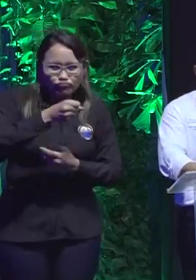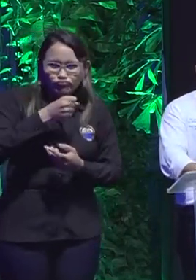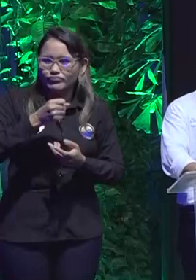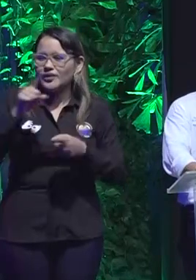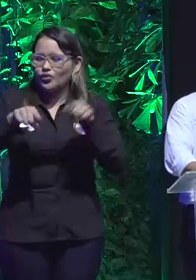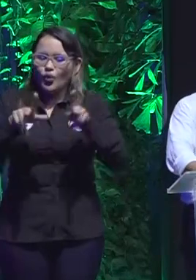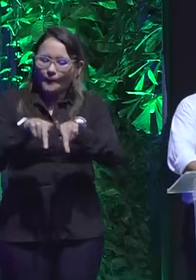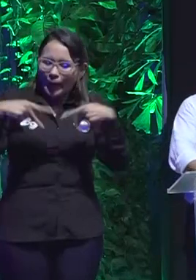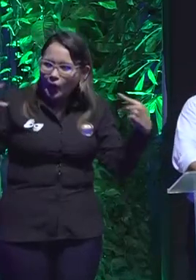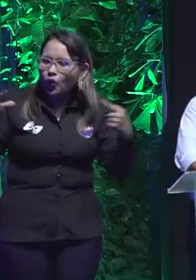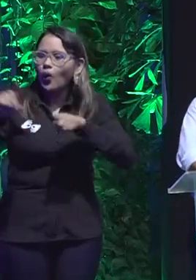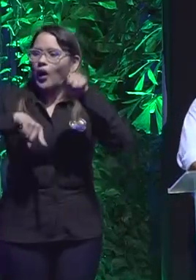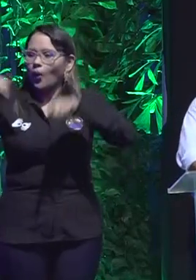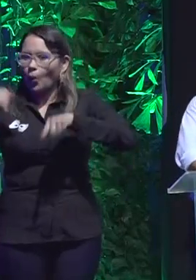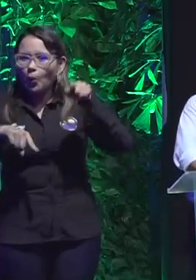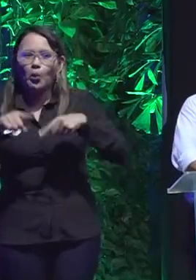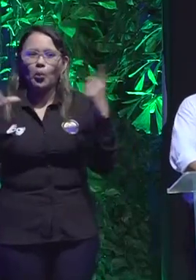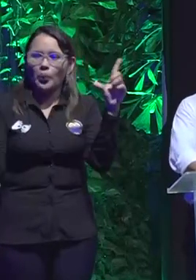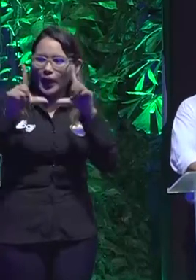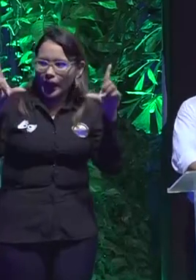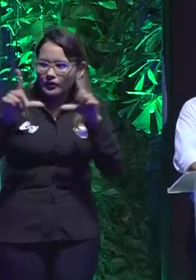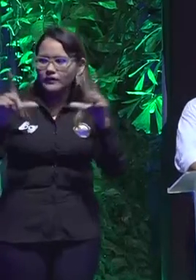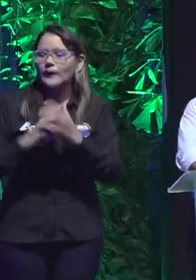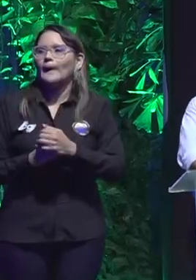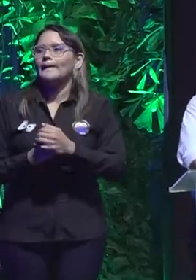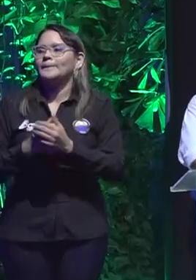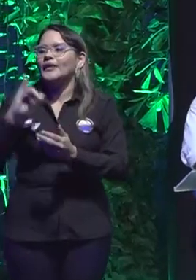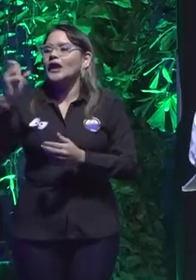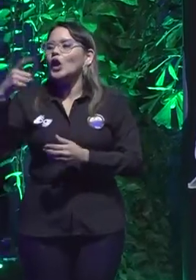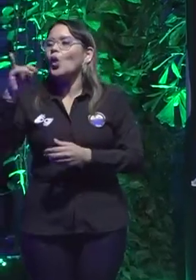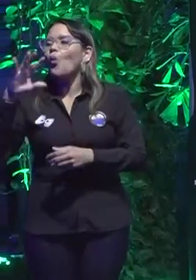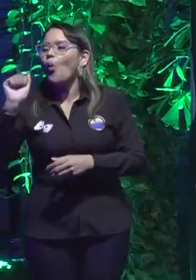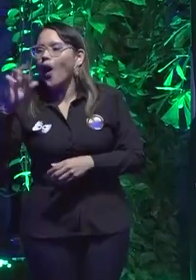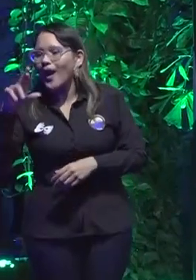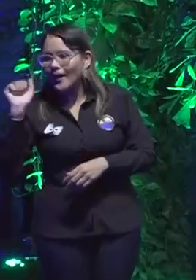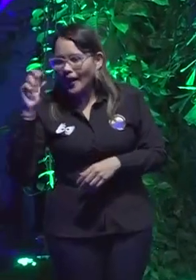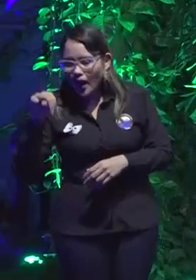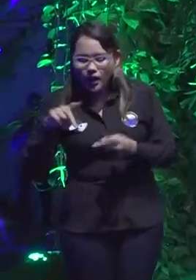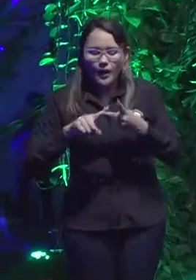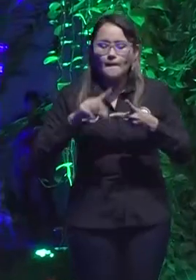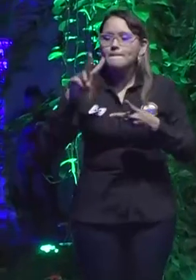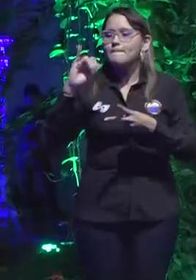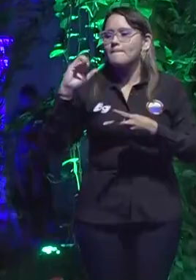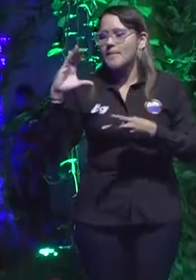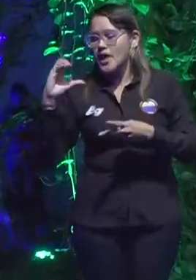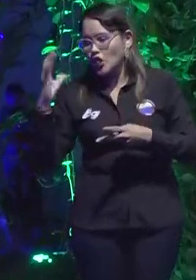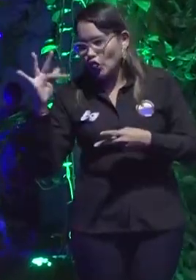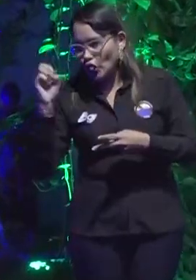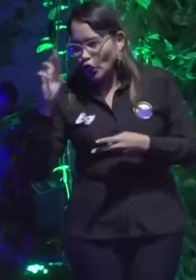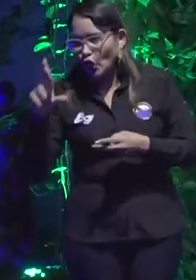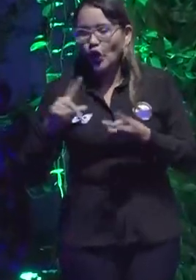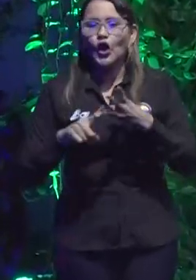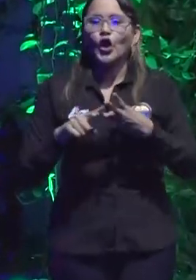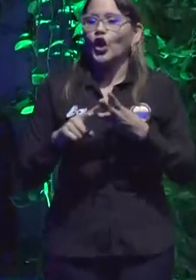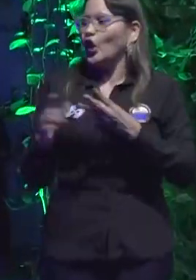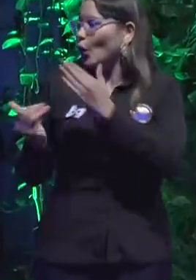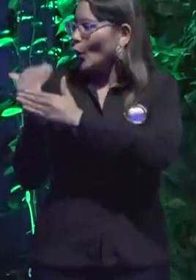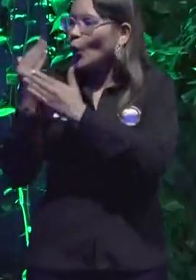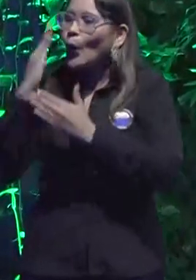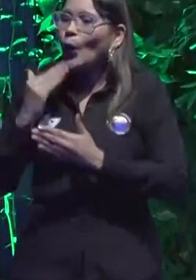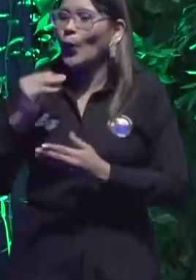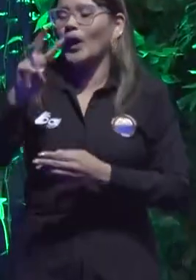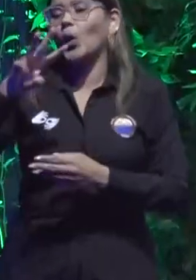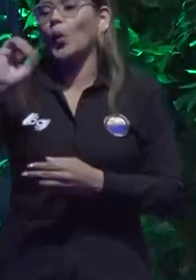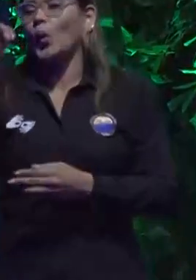escritos, a los Víctor, a los Iguarán, a la nueva generación también, Winton, a